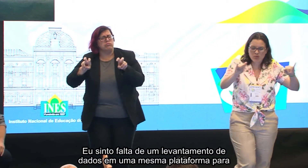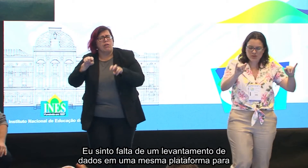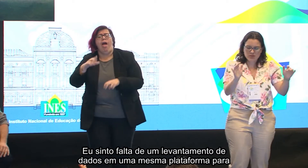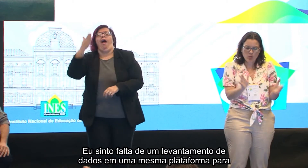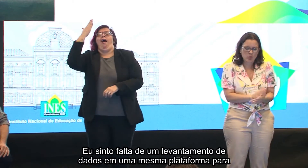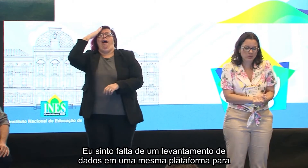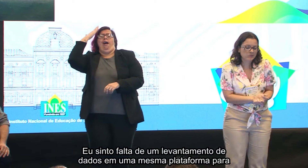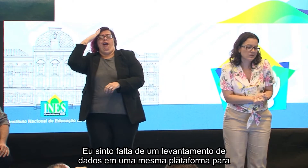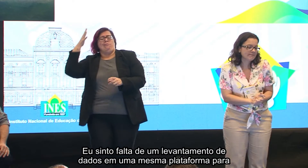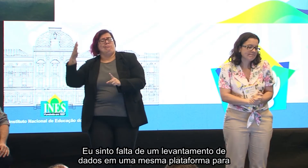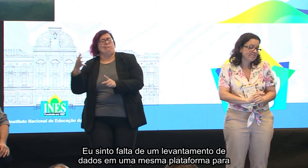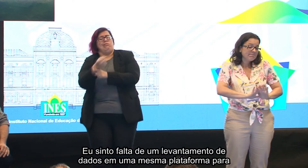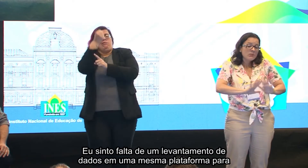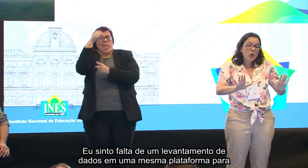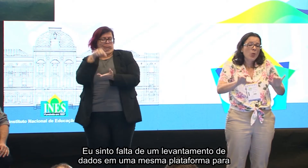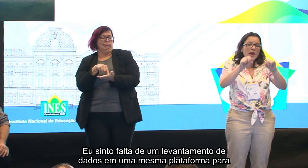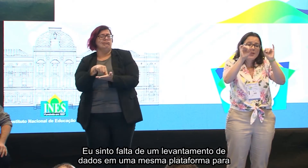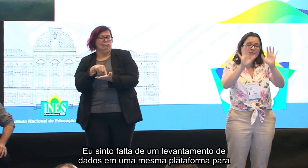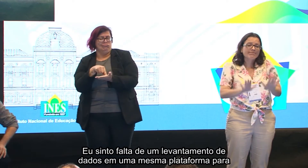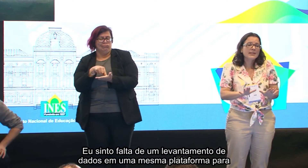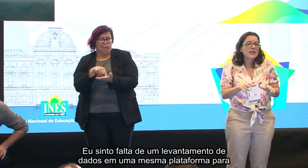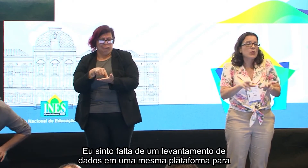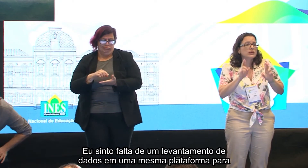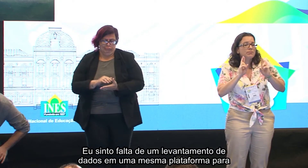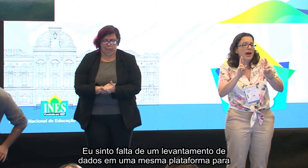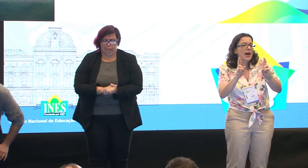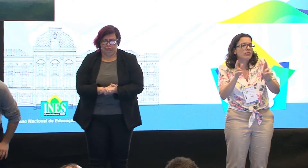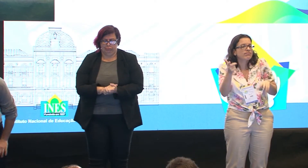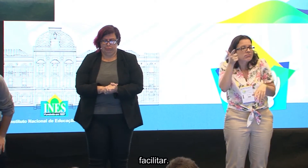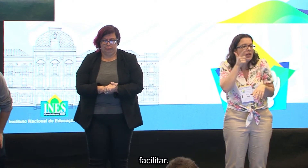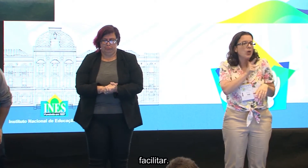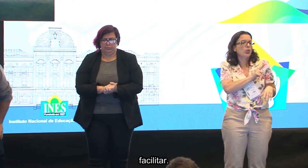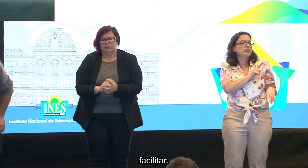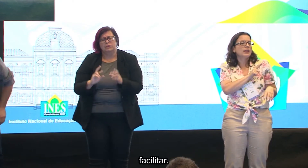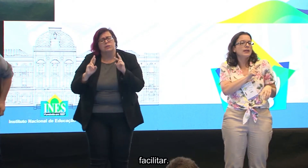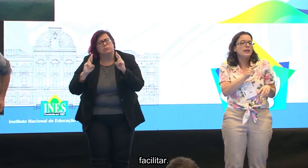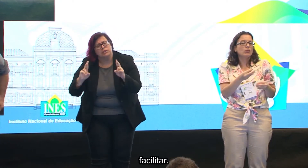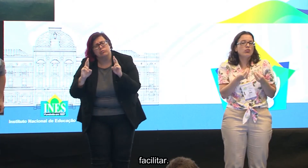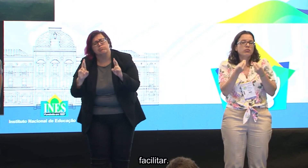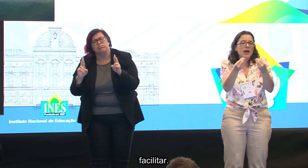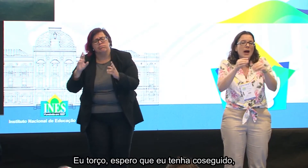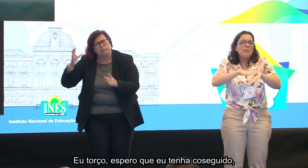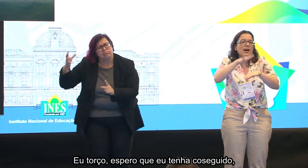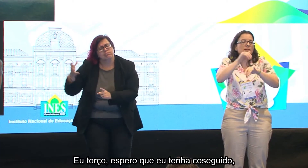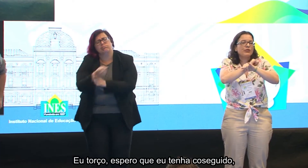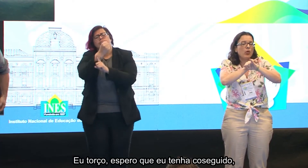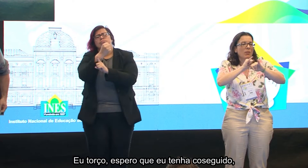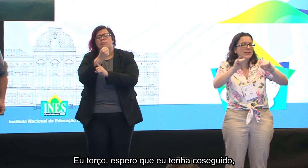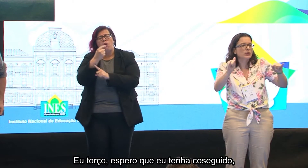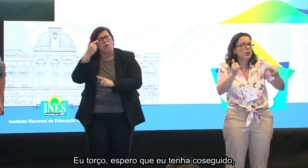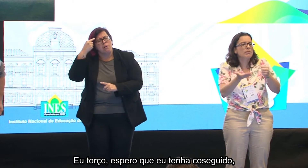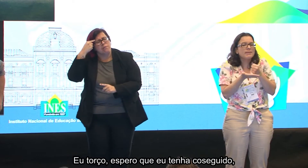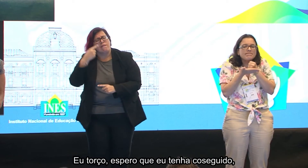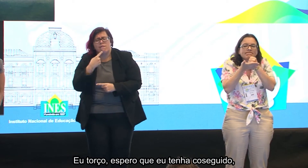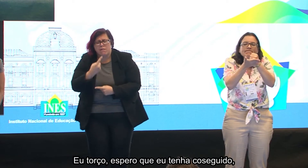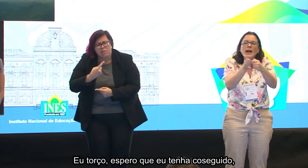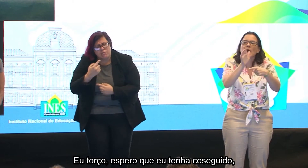falta de um levantamento de dados numa mesma plataforma para facilitar. Então, espero que eu